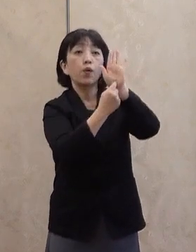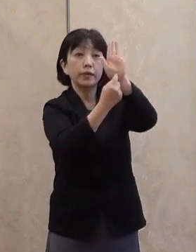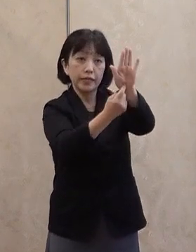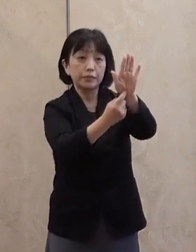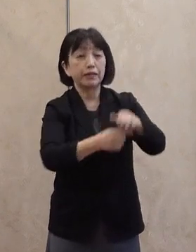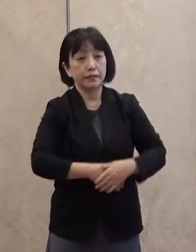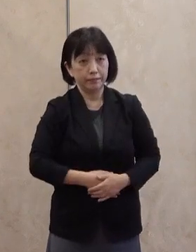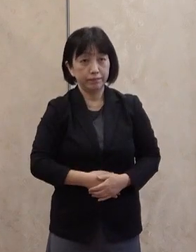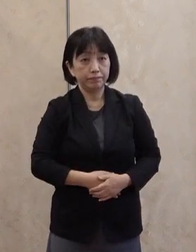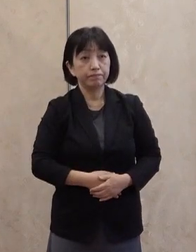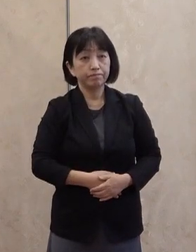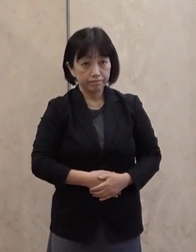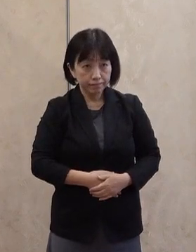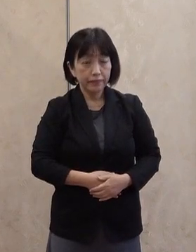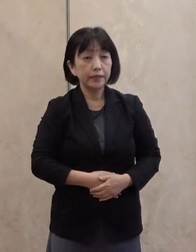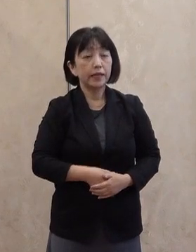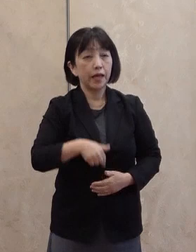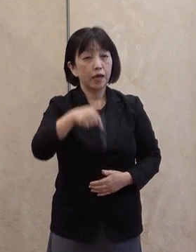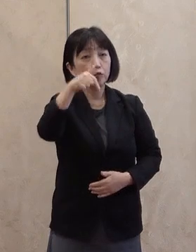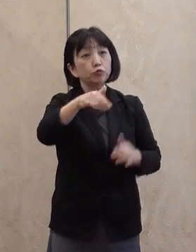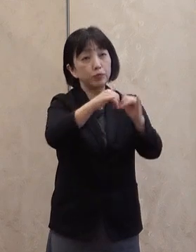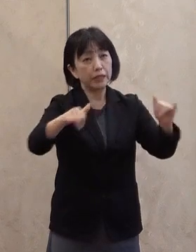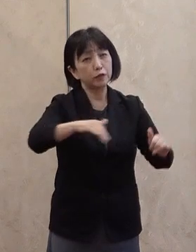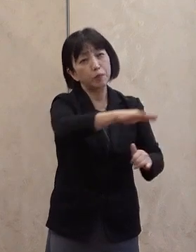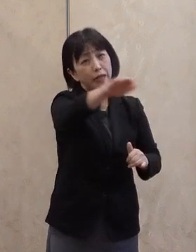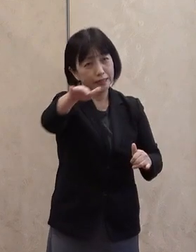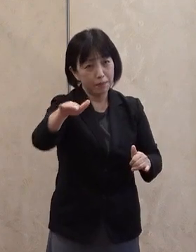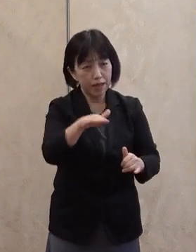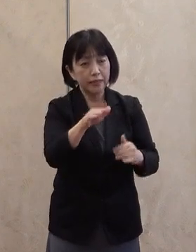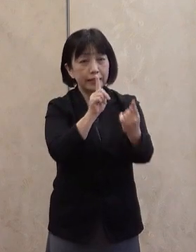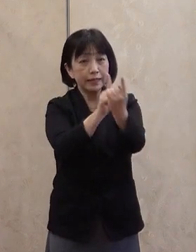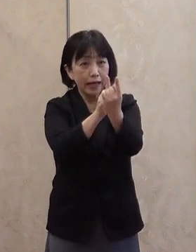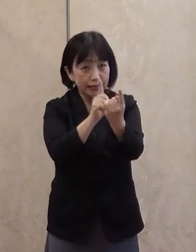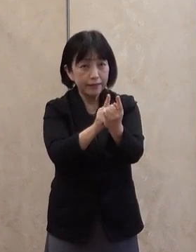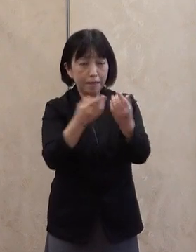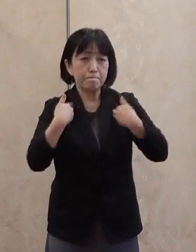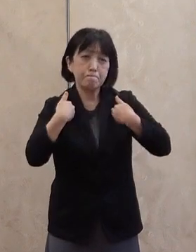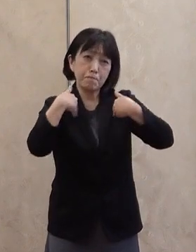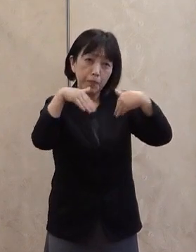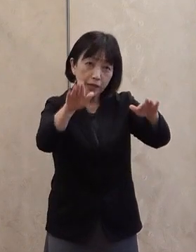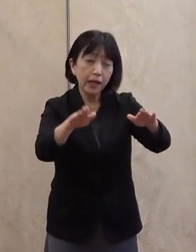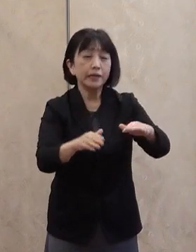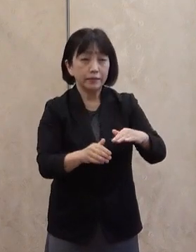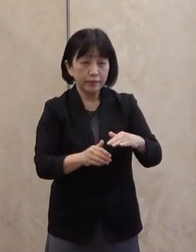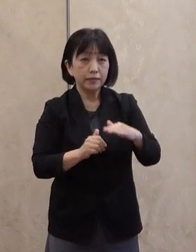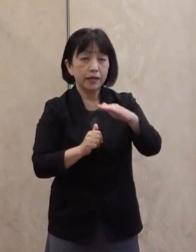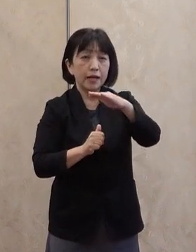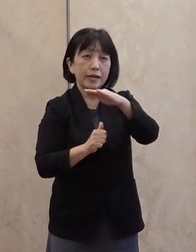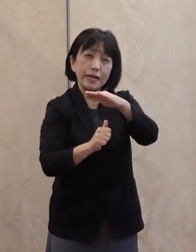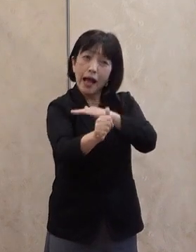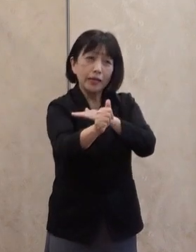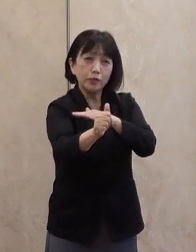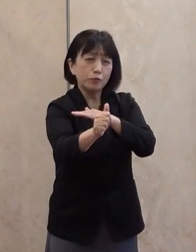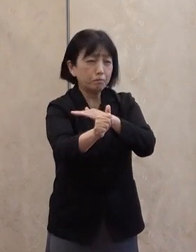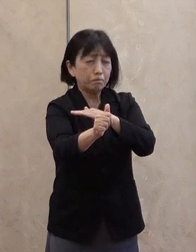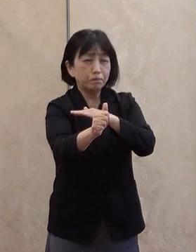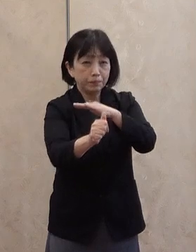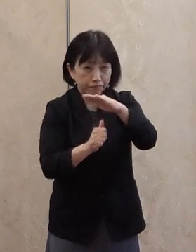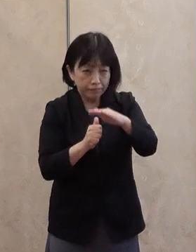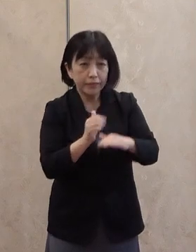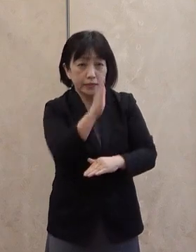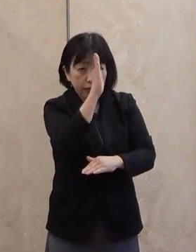府民の全員の皆様に対して、不要不急の外出の自粛をお願いします。これまで